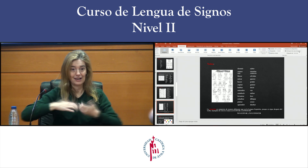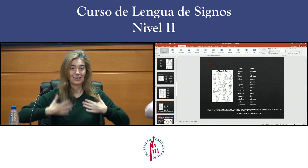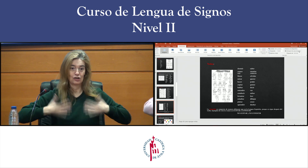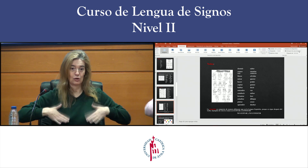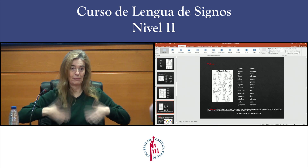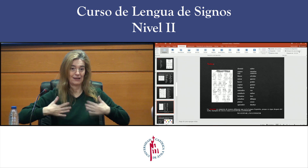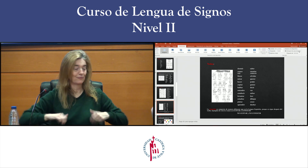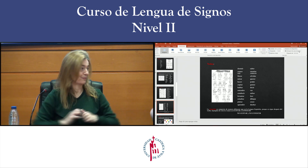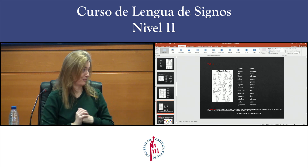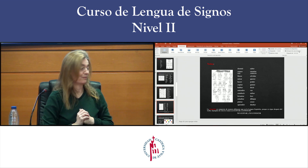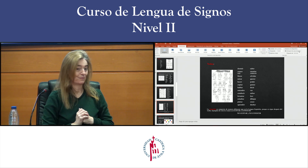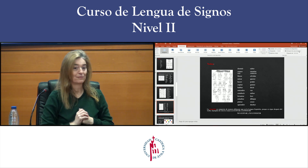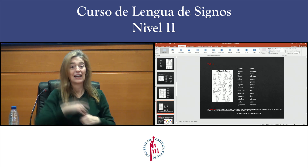lavar la ropa